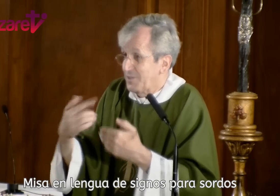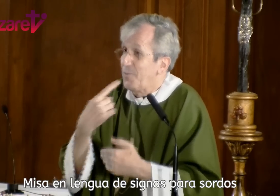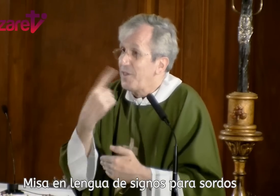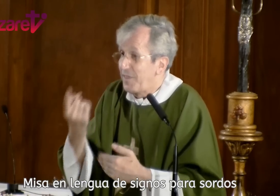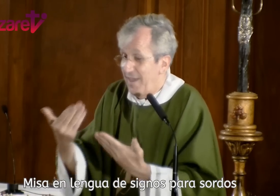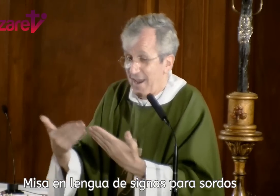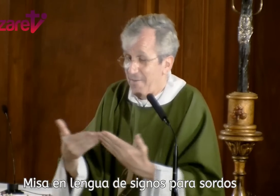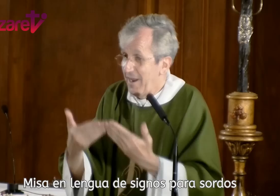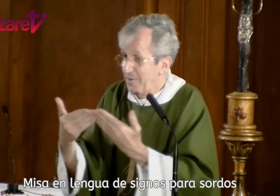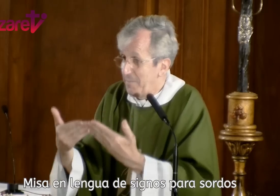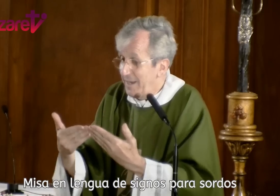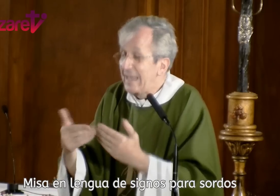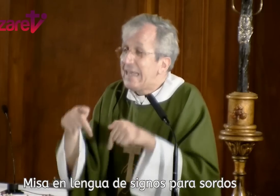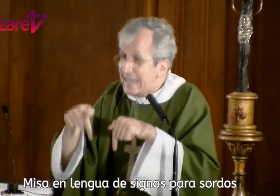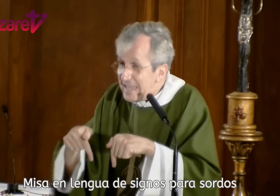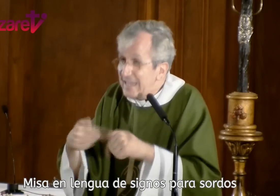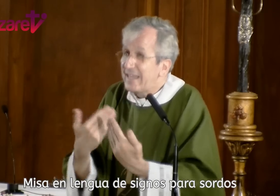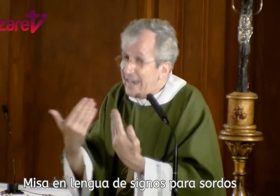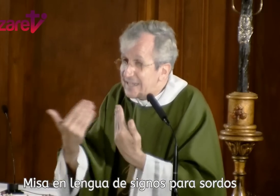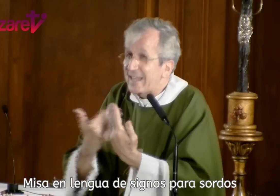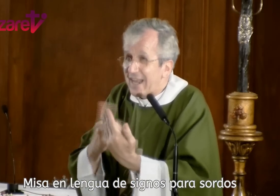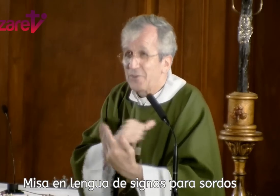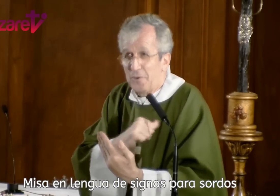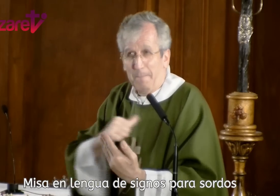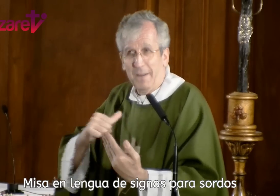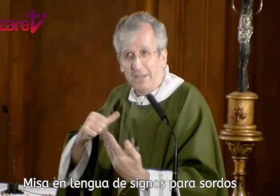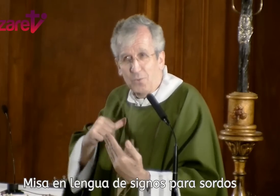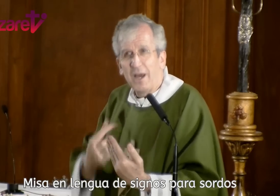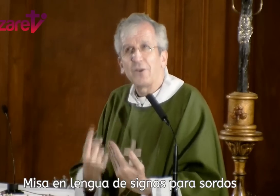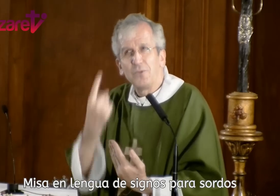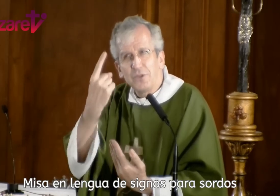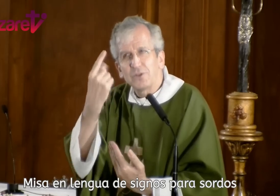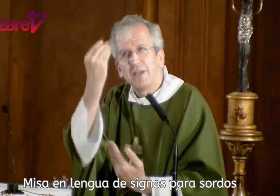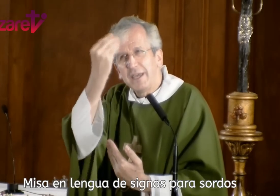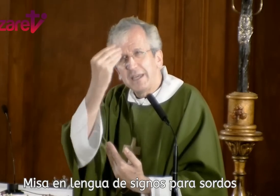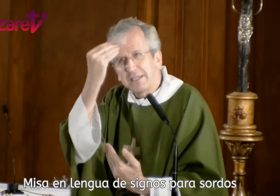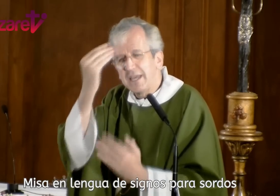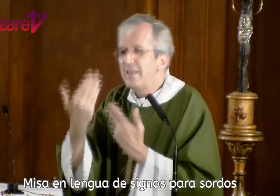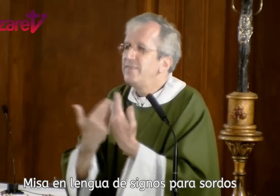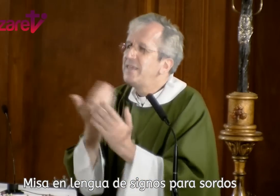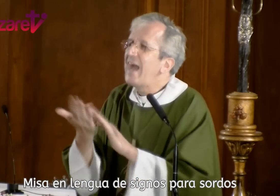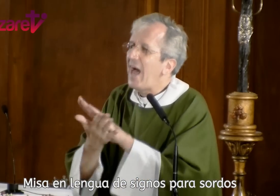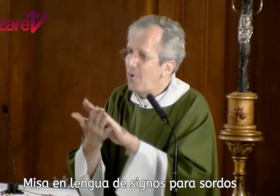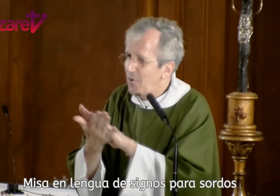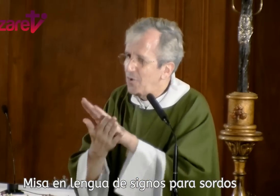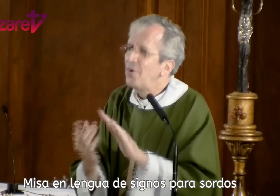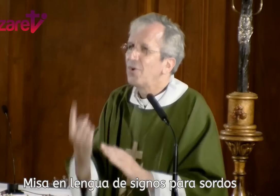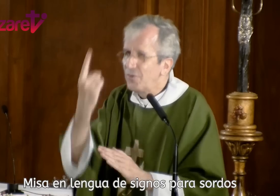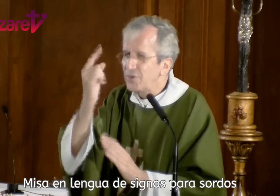como dice el Evangelio también, y allí tener ese trato particular con Dios, ese diálogo con Dios